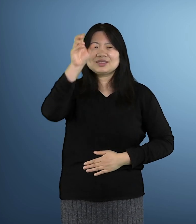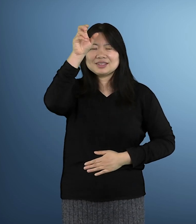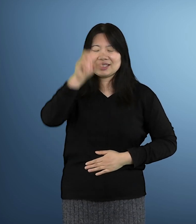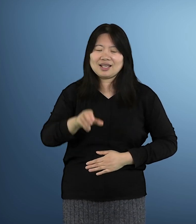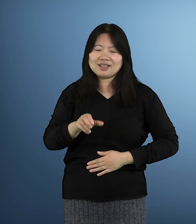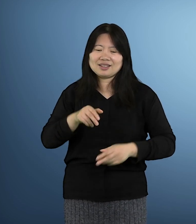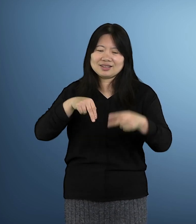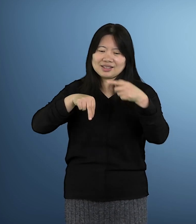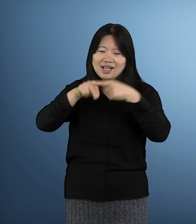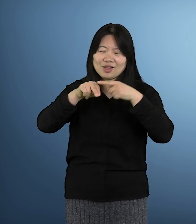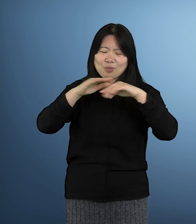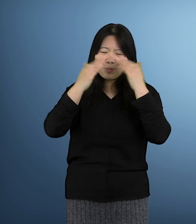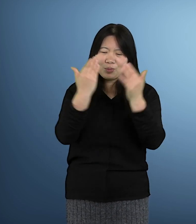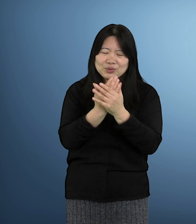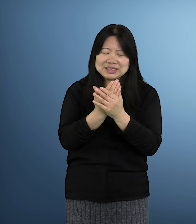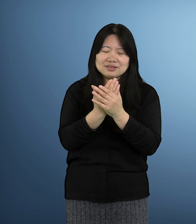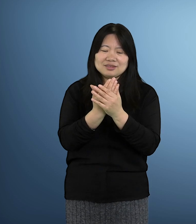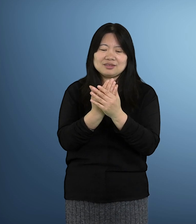우리를 이기셨기 때문에.